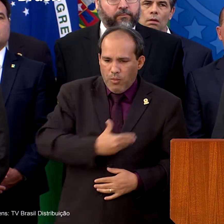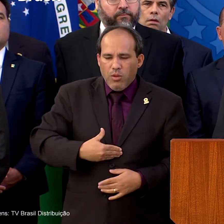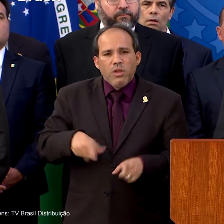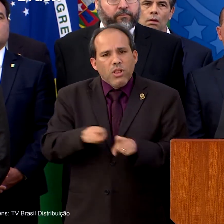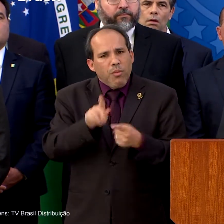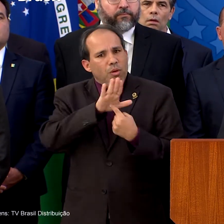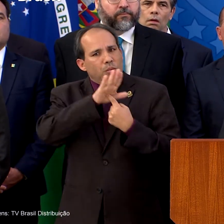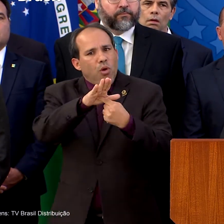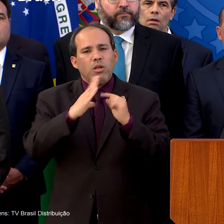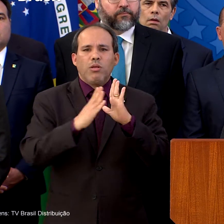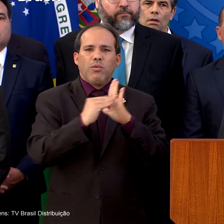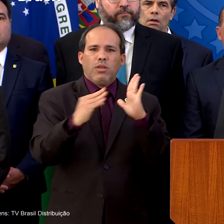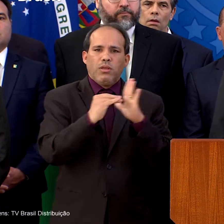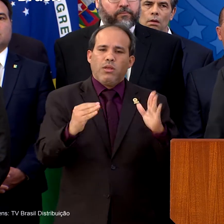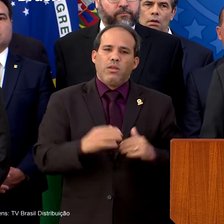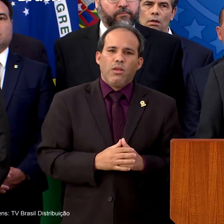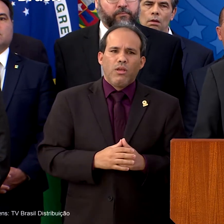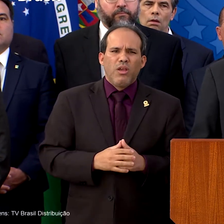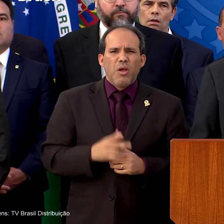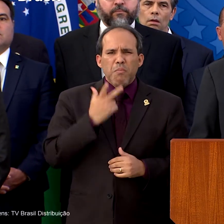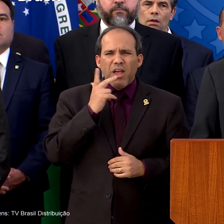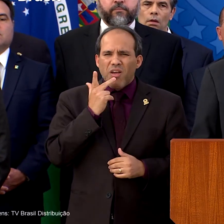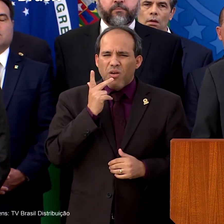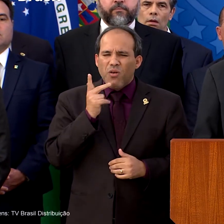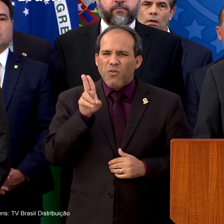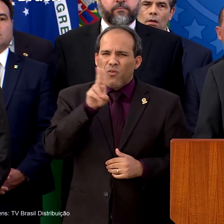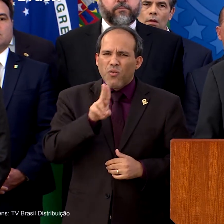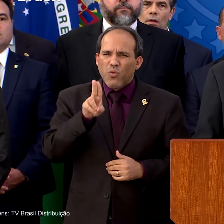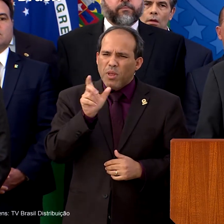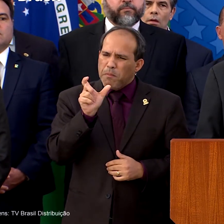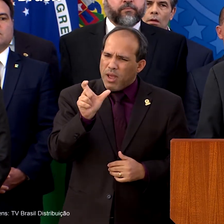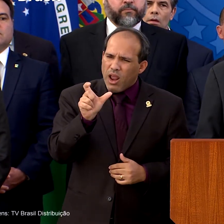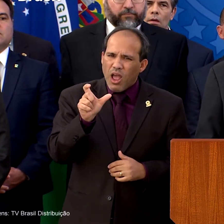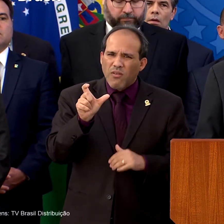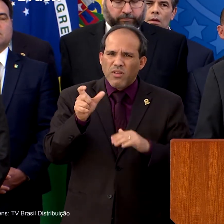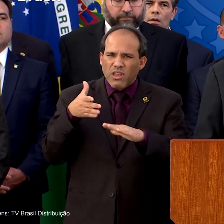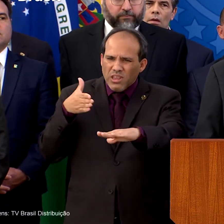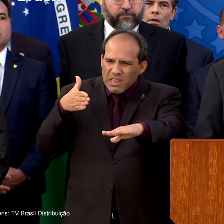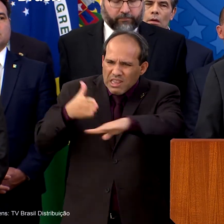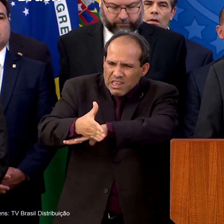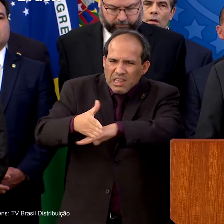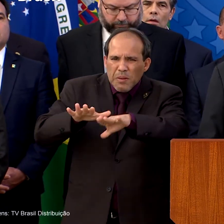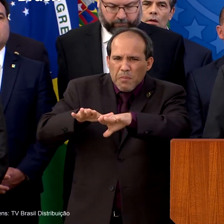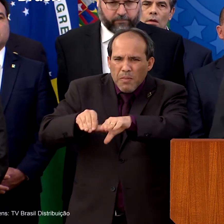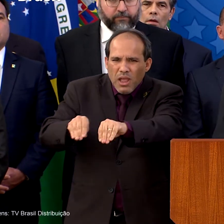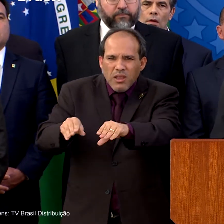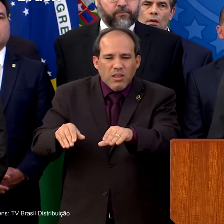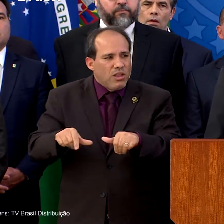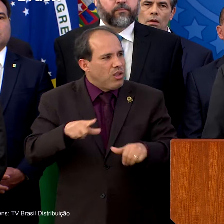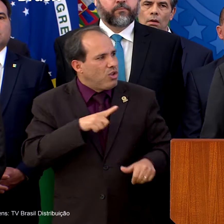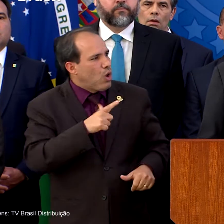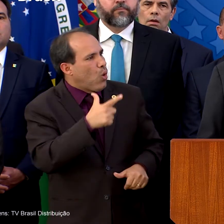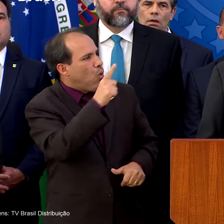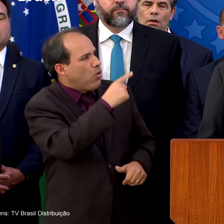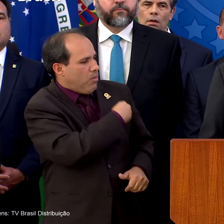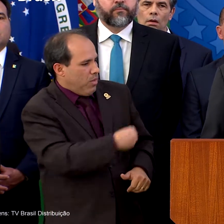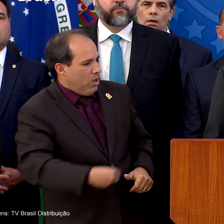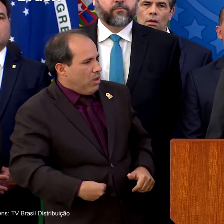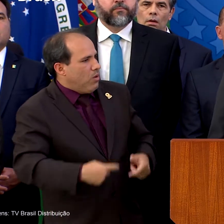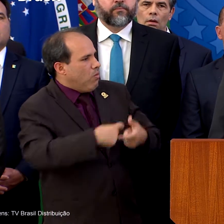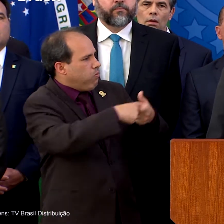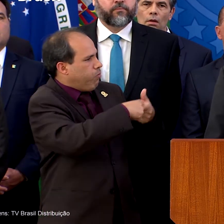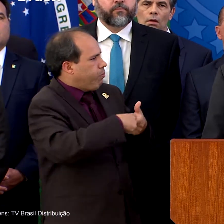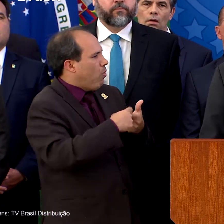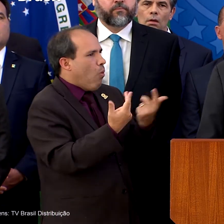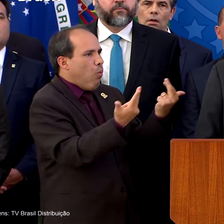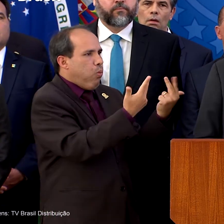como se fala interferência tem aqui um merilson meu tão importante quanto os demais que nós somos uma